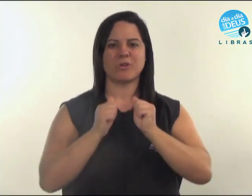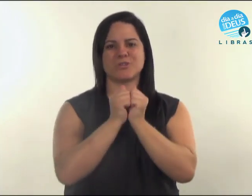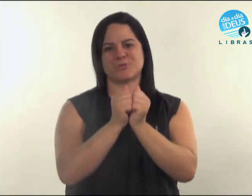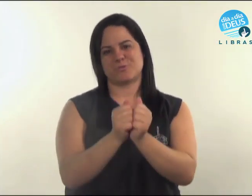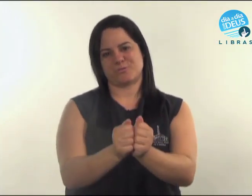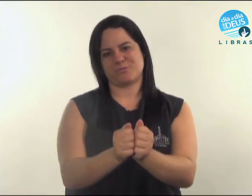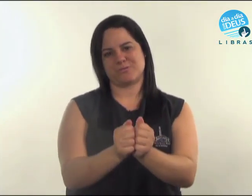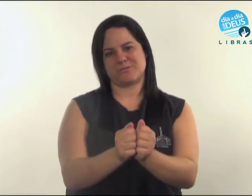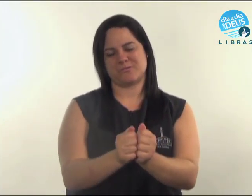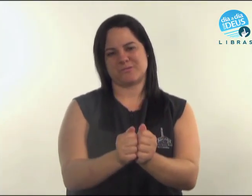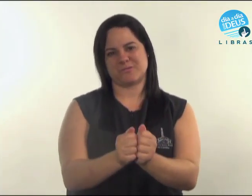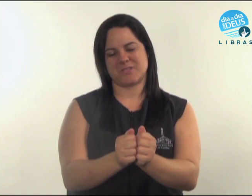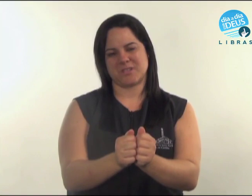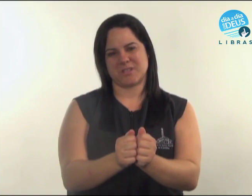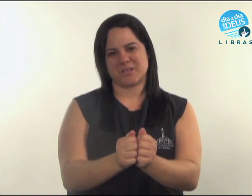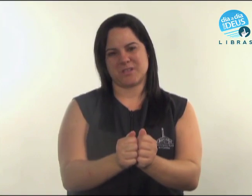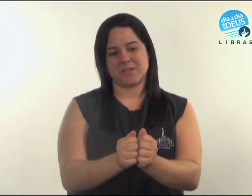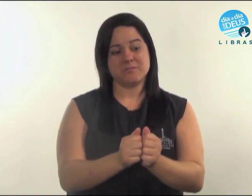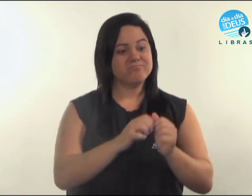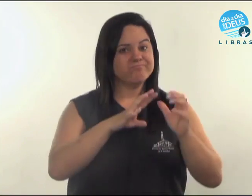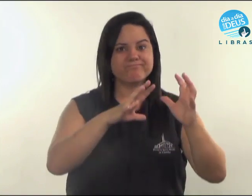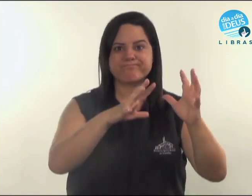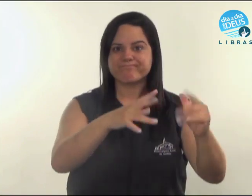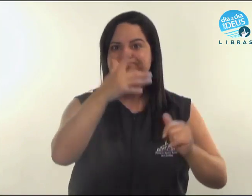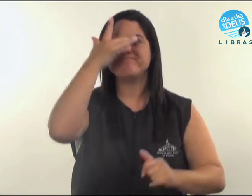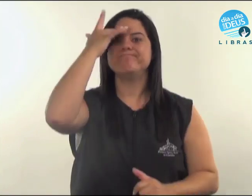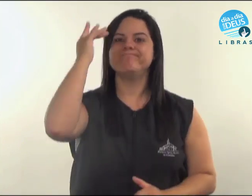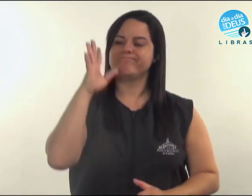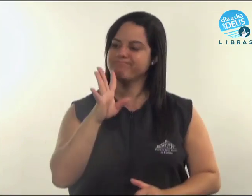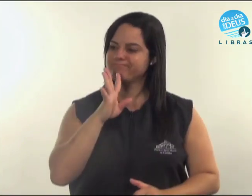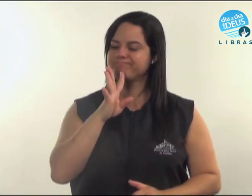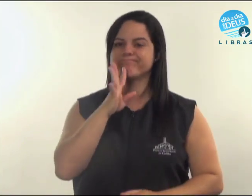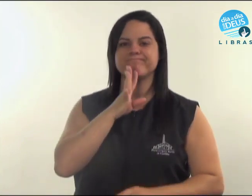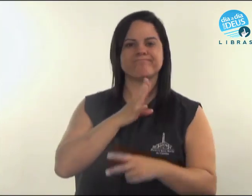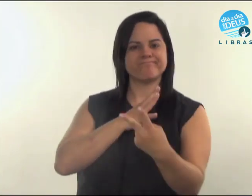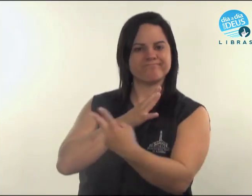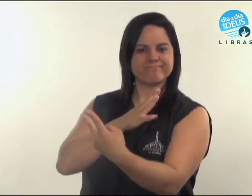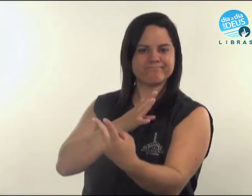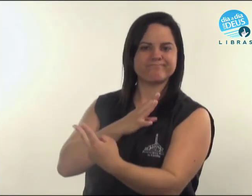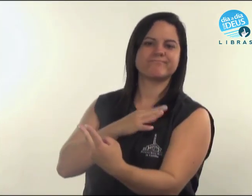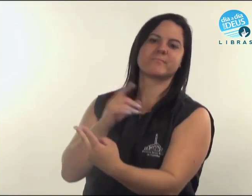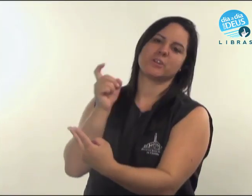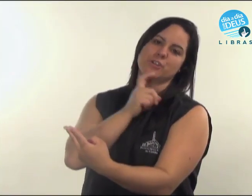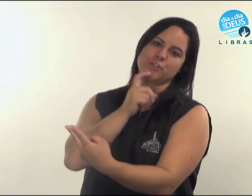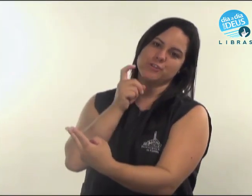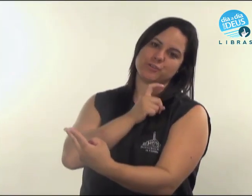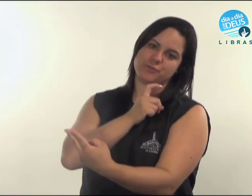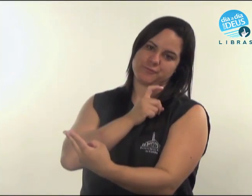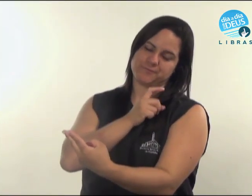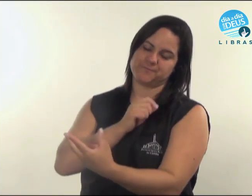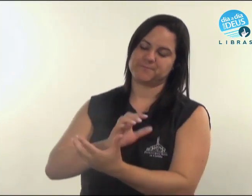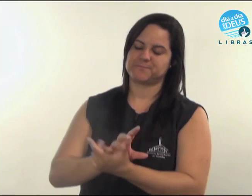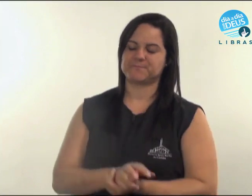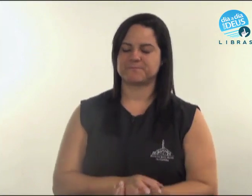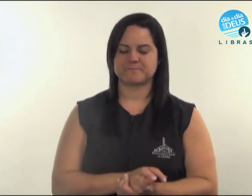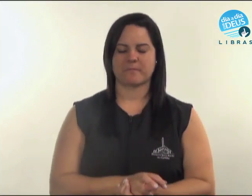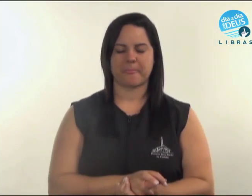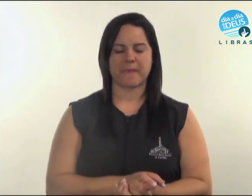E aí então toda a comunidade soube da tramóia deles. E a segunda coisa que o Espírito Santo